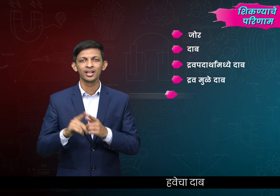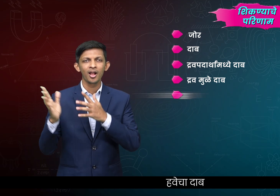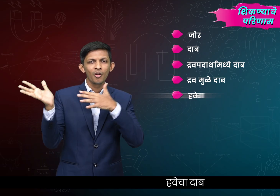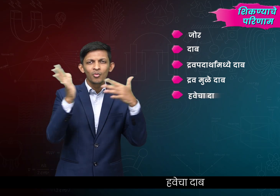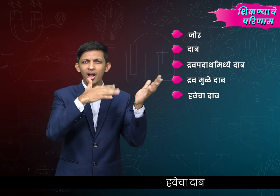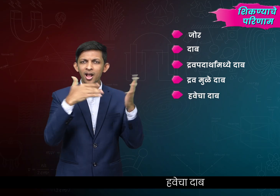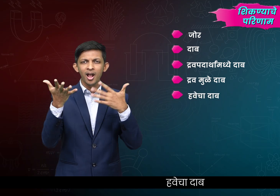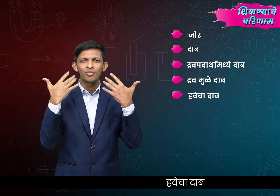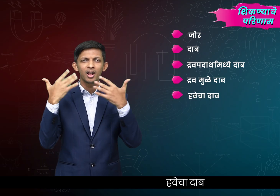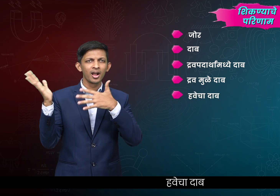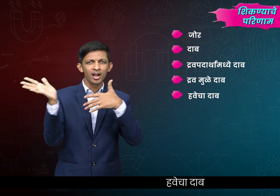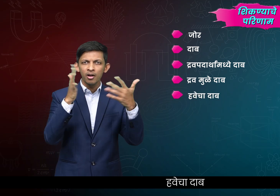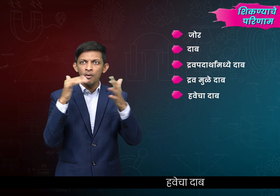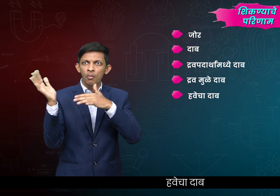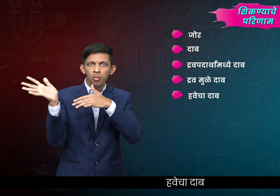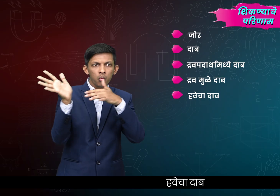हवेचा दाब,